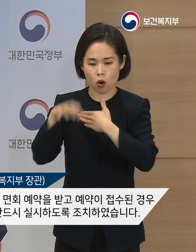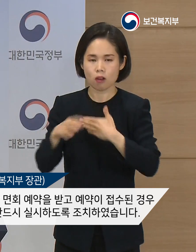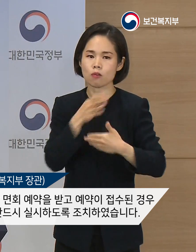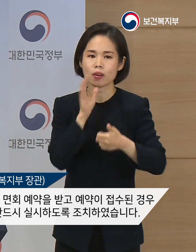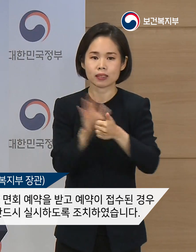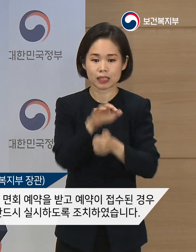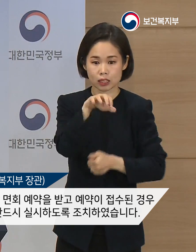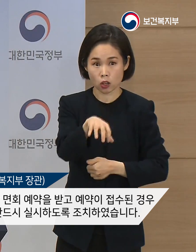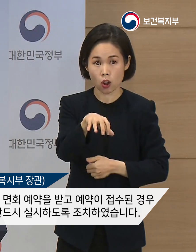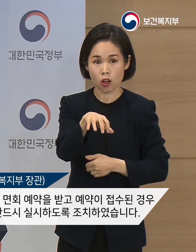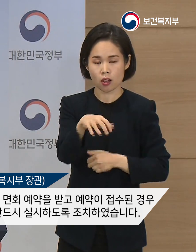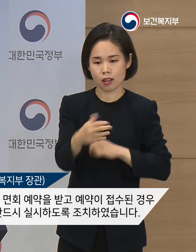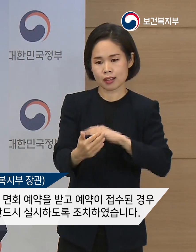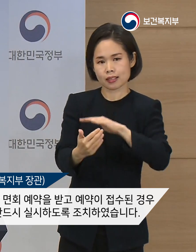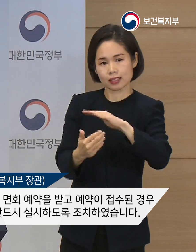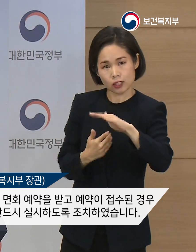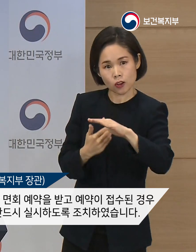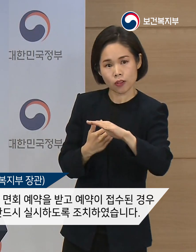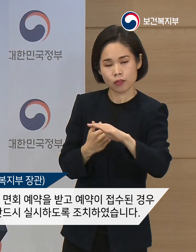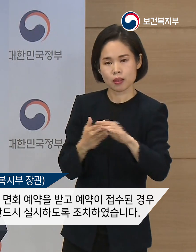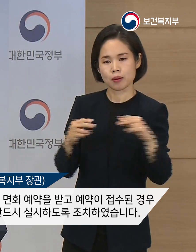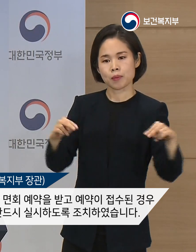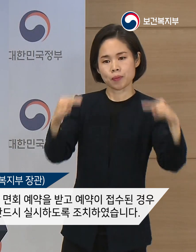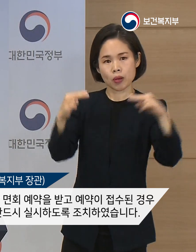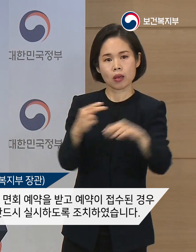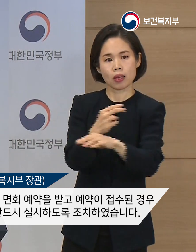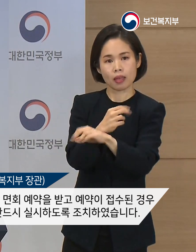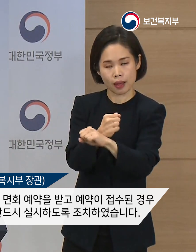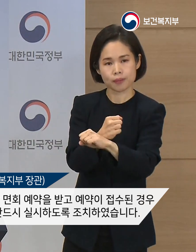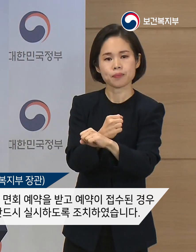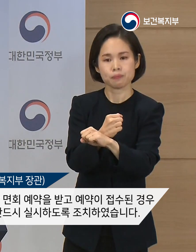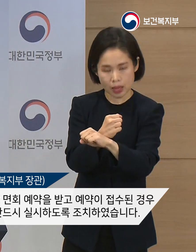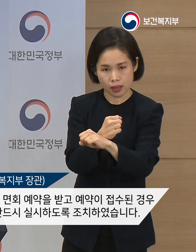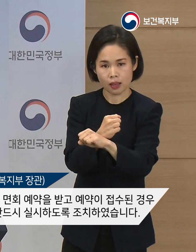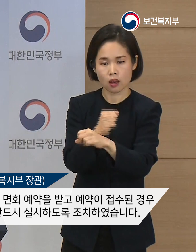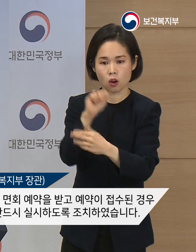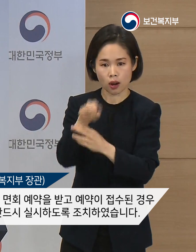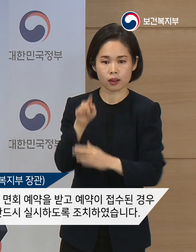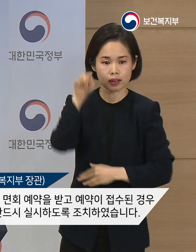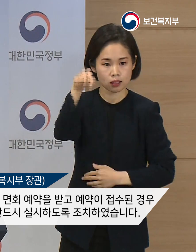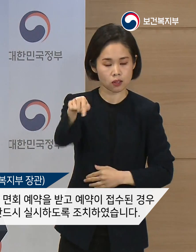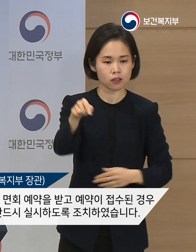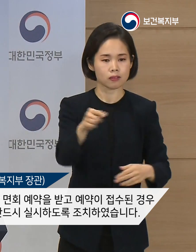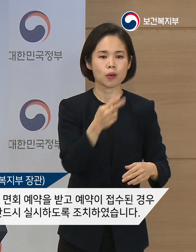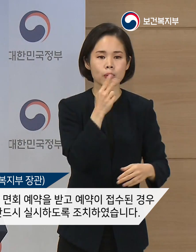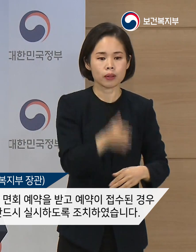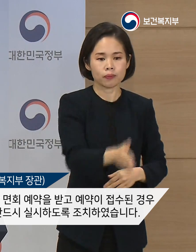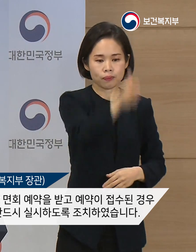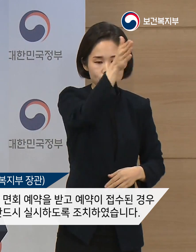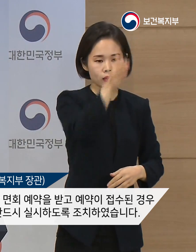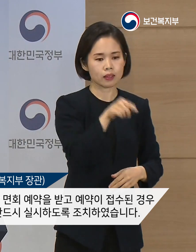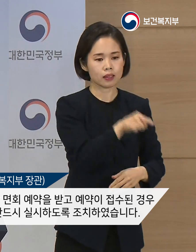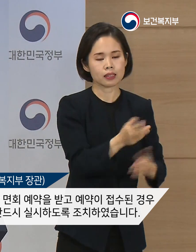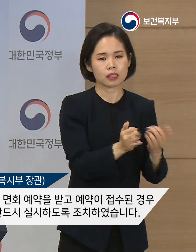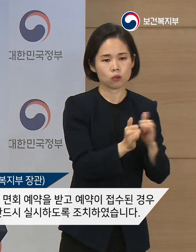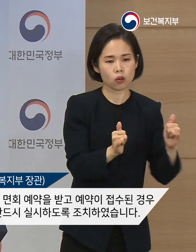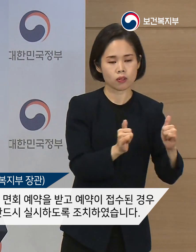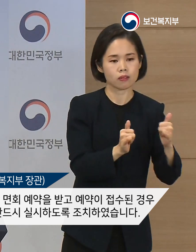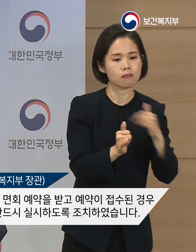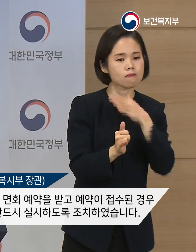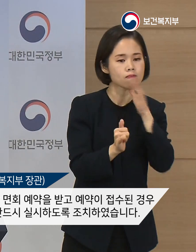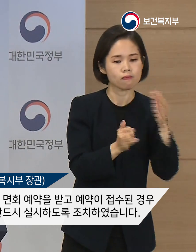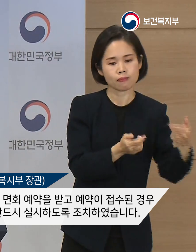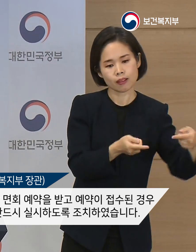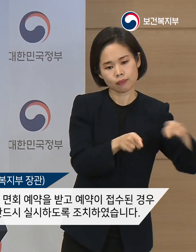요양병원과 요양시설의 경우 사전에 영상면회 예약을 받고 예약이 접수된 경우 직원이 옆에서